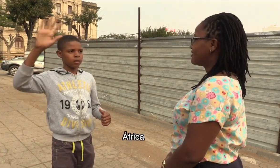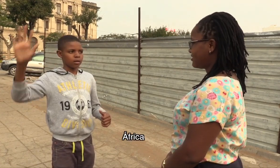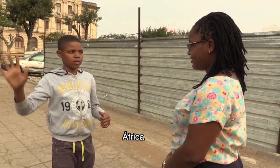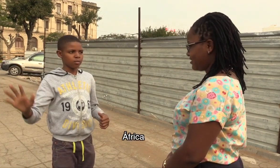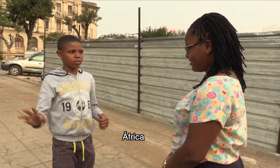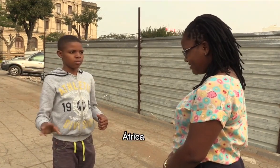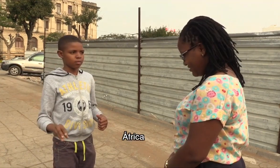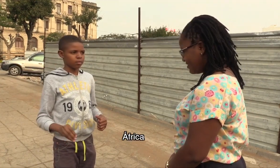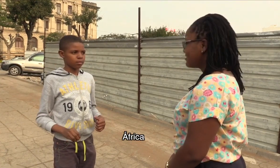África,